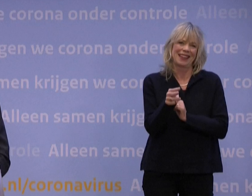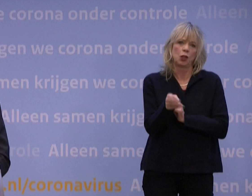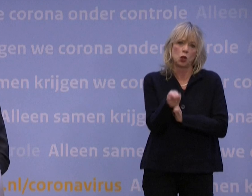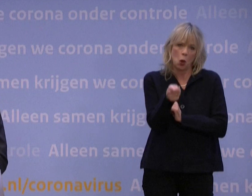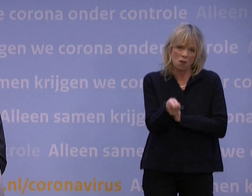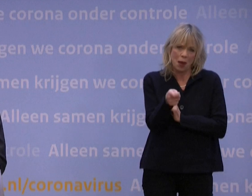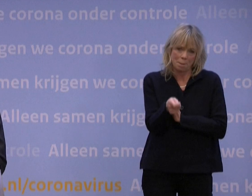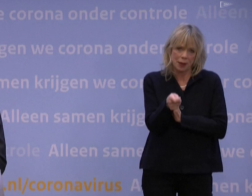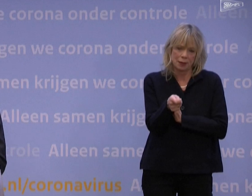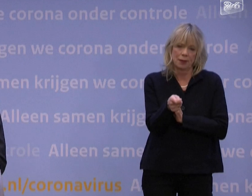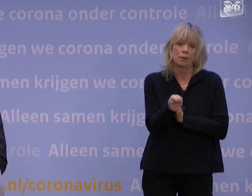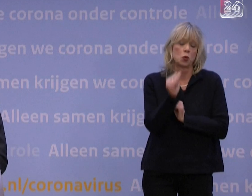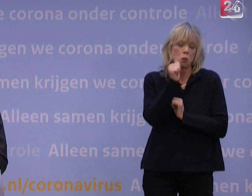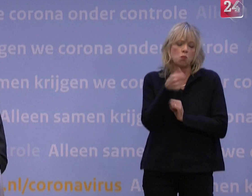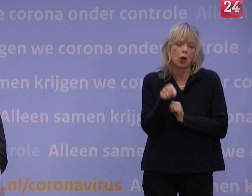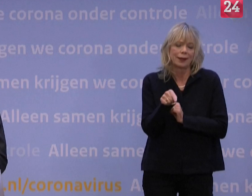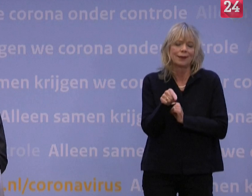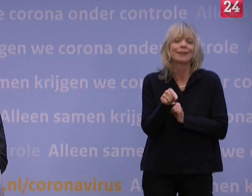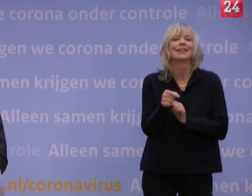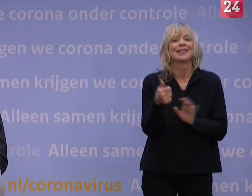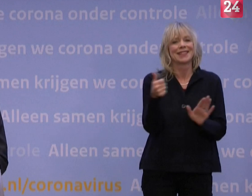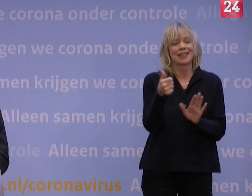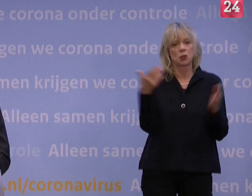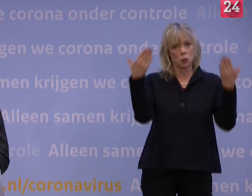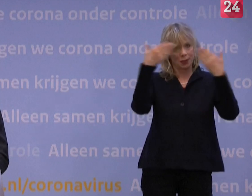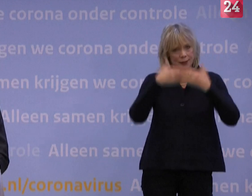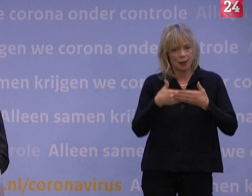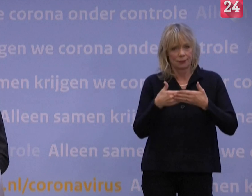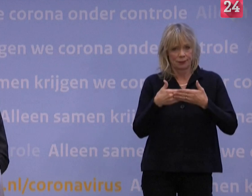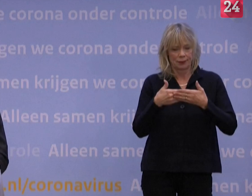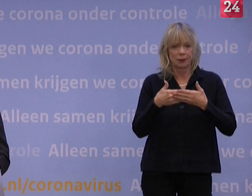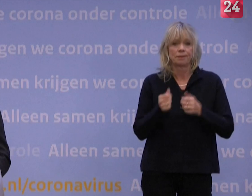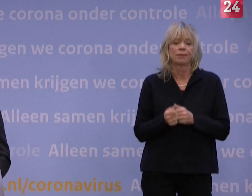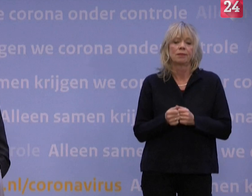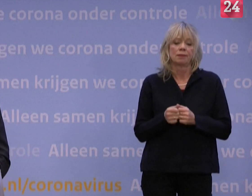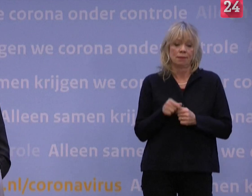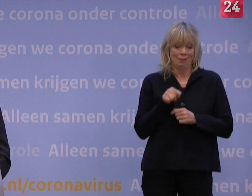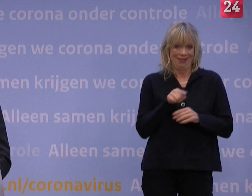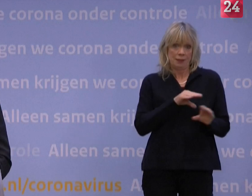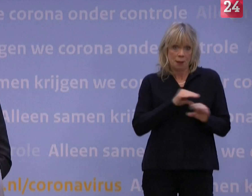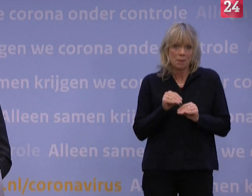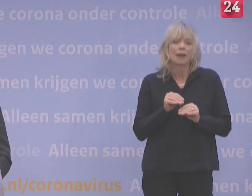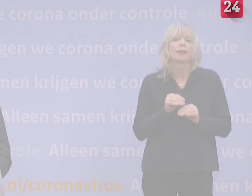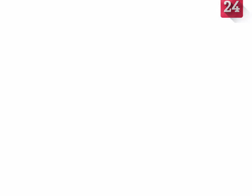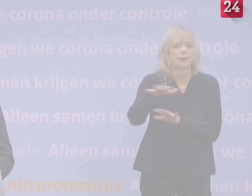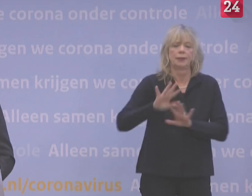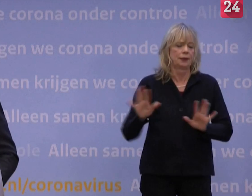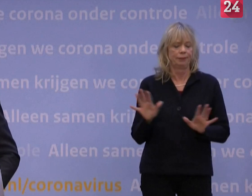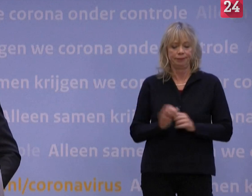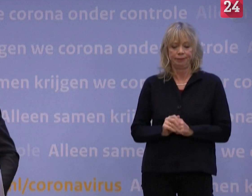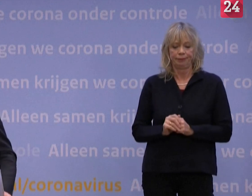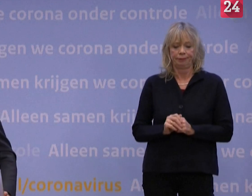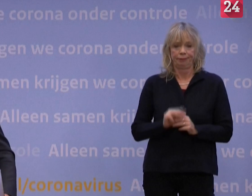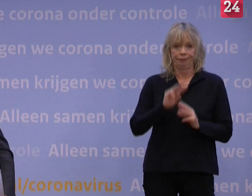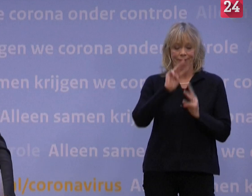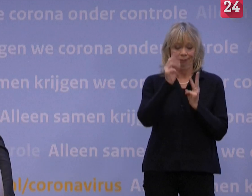13 november morgen dus 6 uur 's avonds en die het aantal contacten per direct moeten verminderen ten